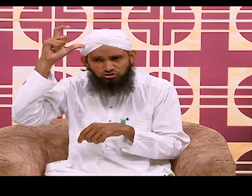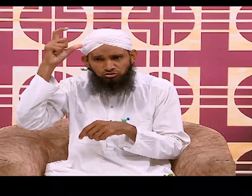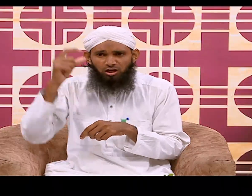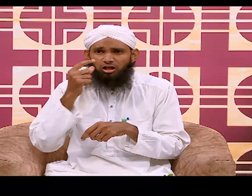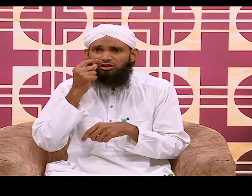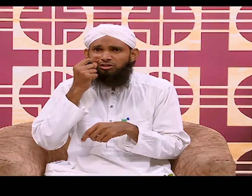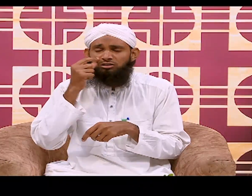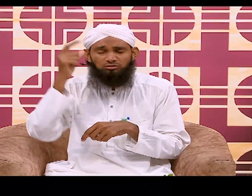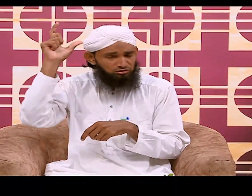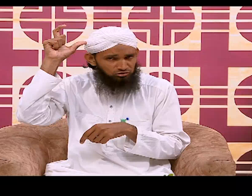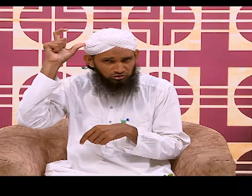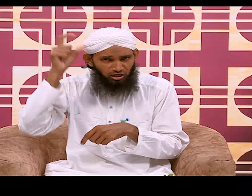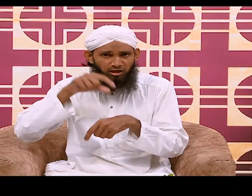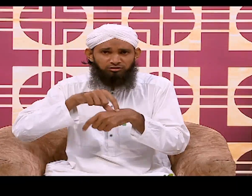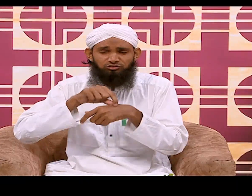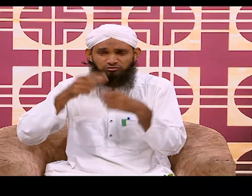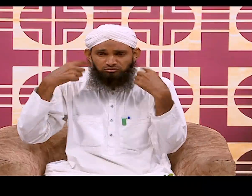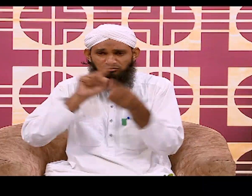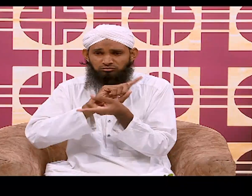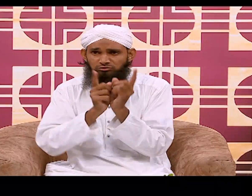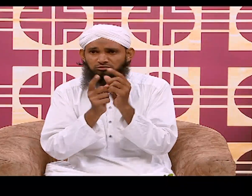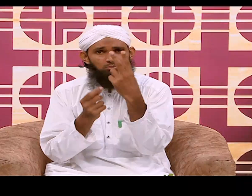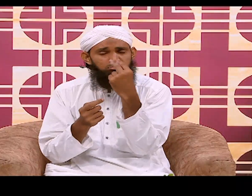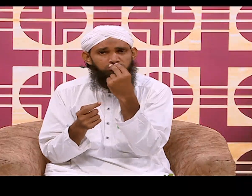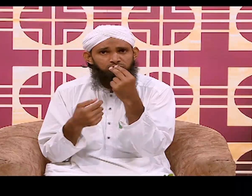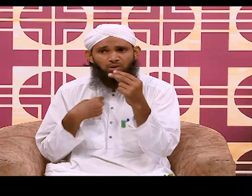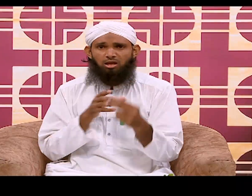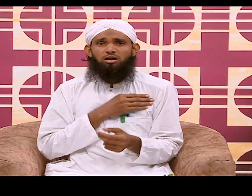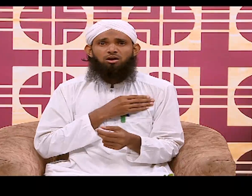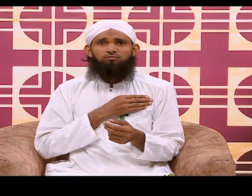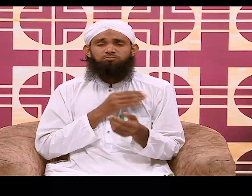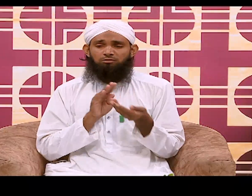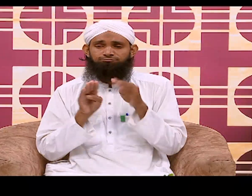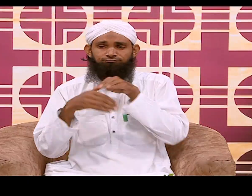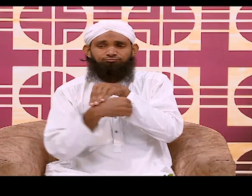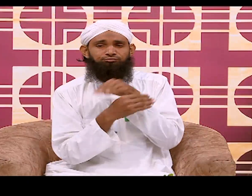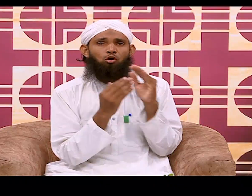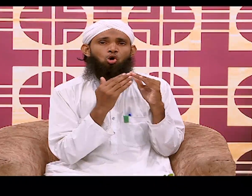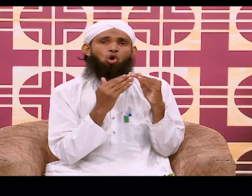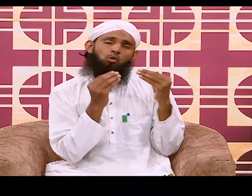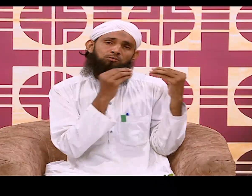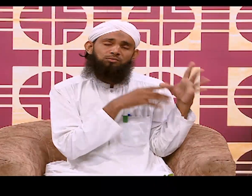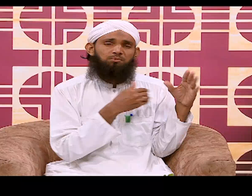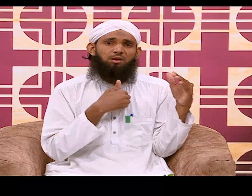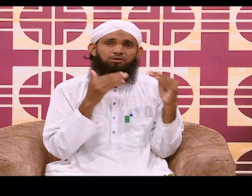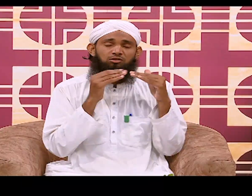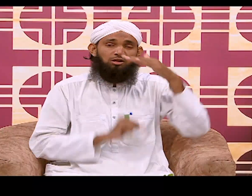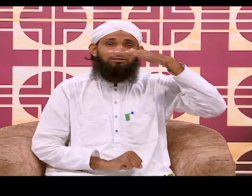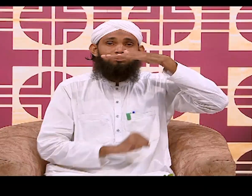باتیں کرتا سن کر میں گھبرا گیا اور گھر لوٹ آیا۔ پھر میں اپنے گھر کی چھت پر گیا تو مجھے اپنے گھر کی چھت یعنی